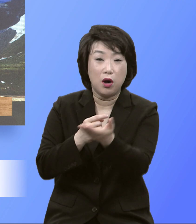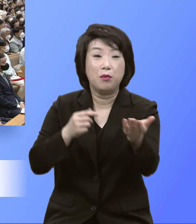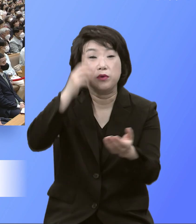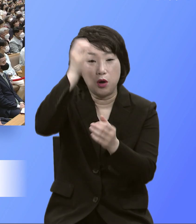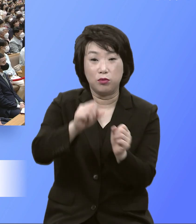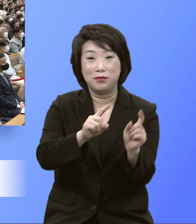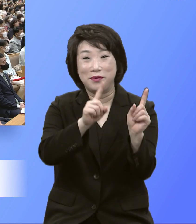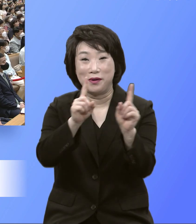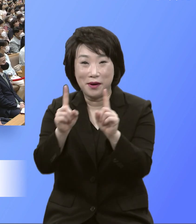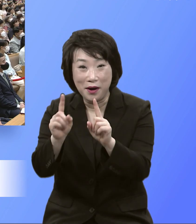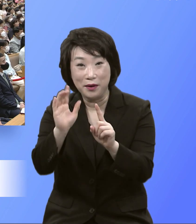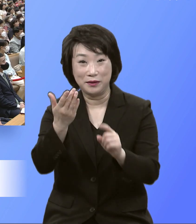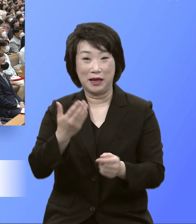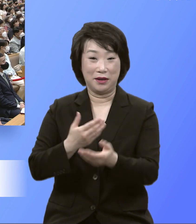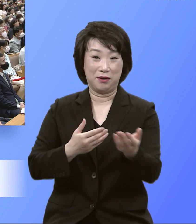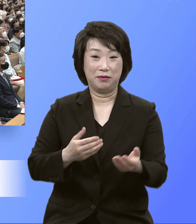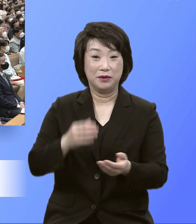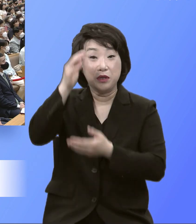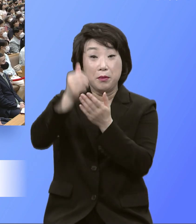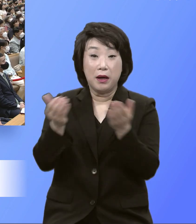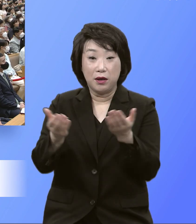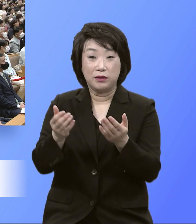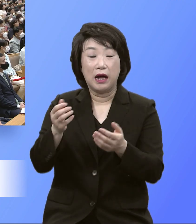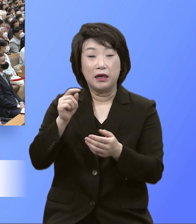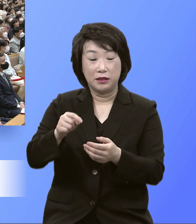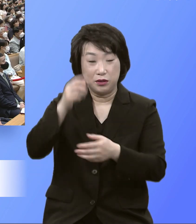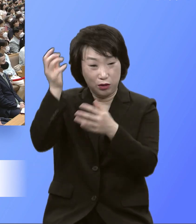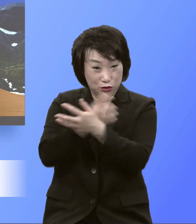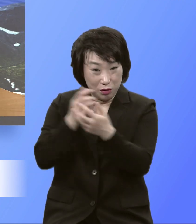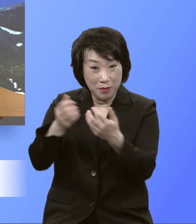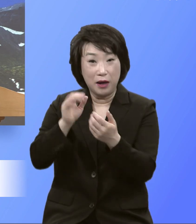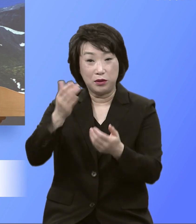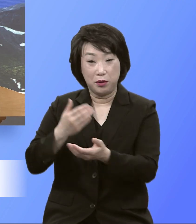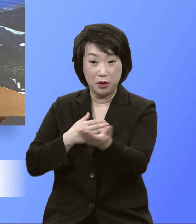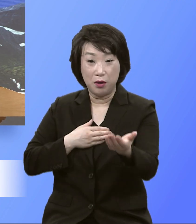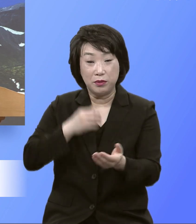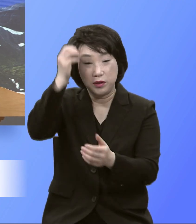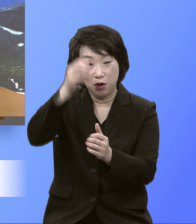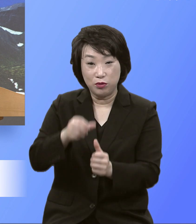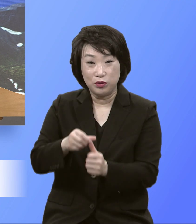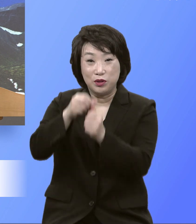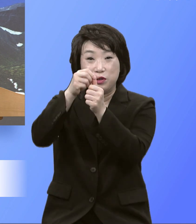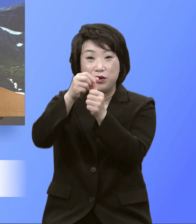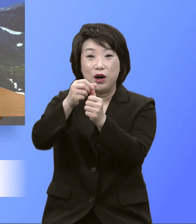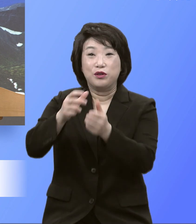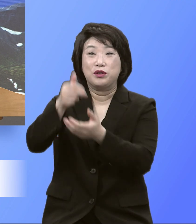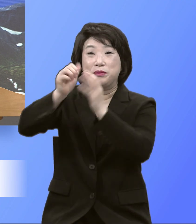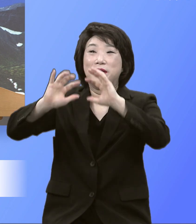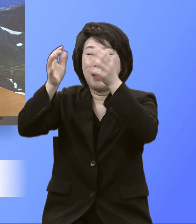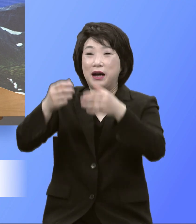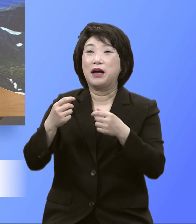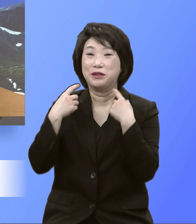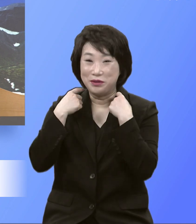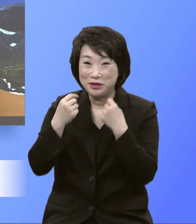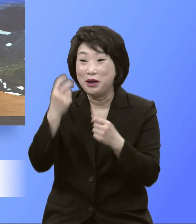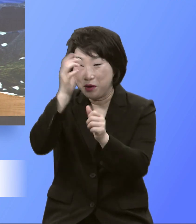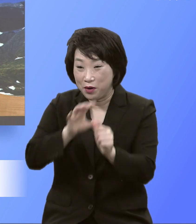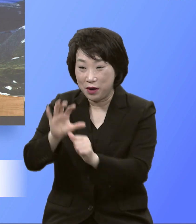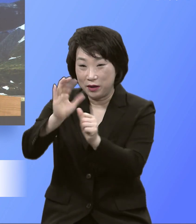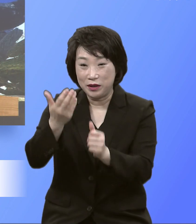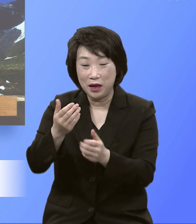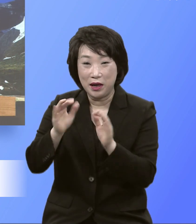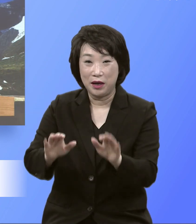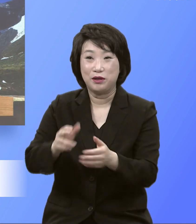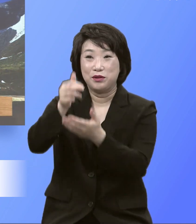시작합니다. 성령 역사가 충만하게 만들면 그 영혼은 주님 나라 갈 때까지 보존되고